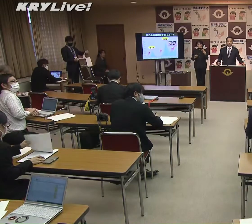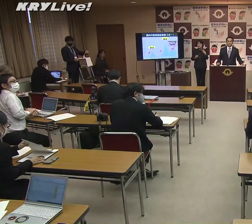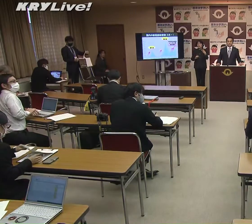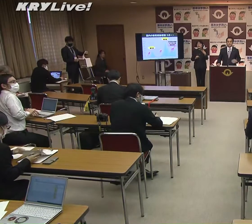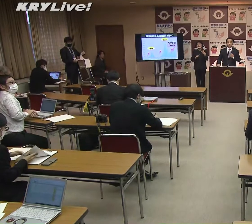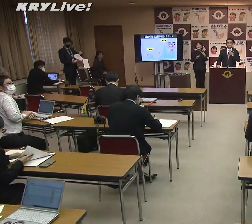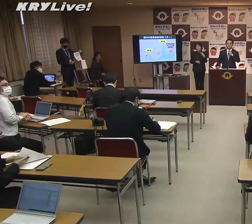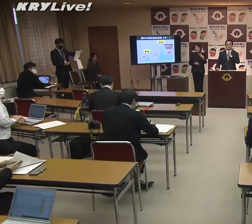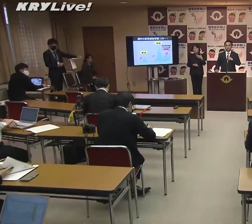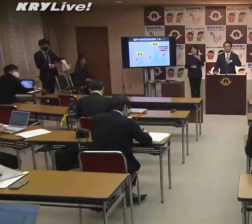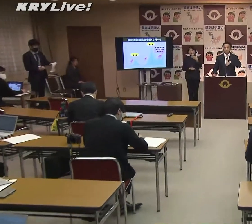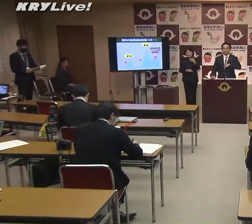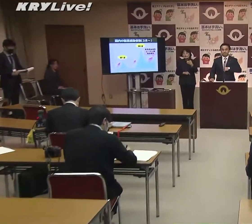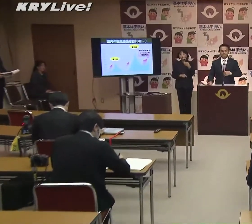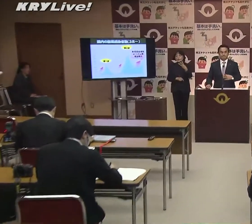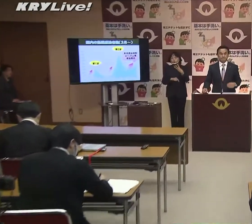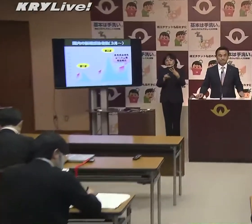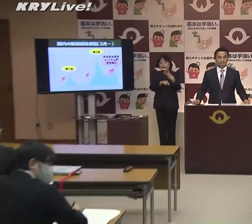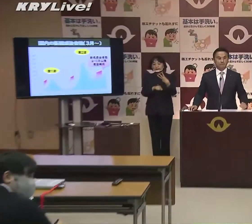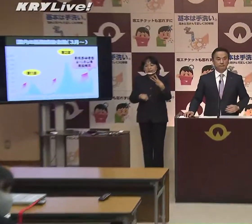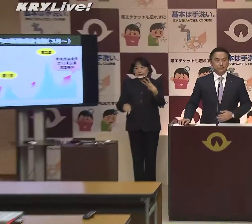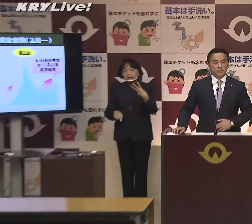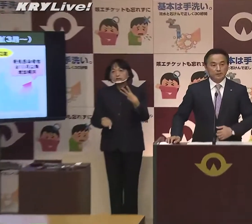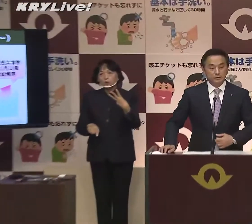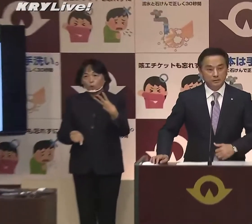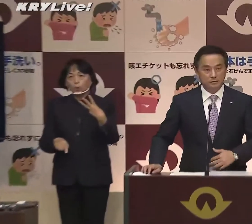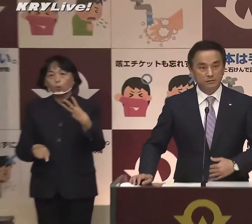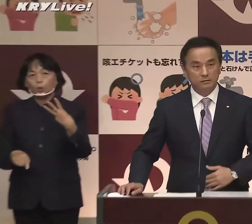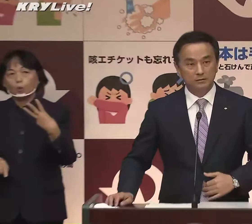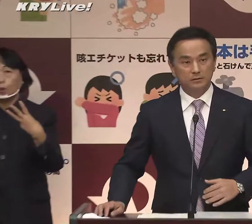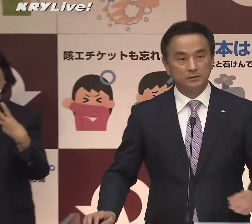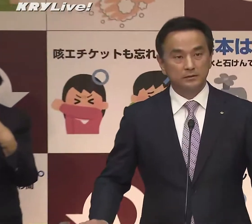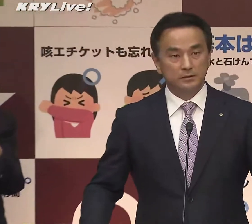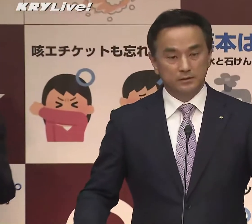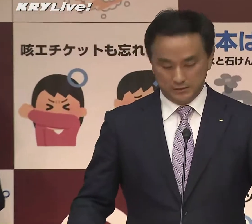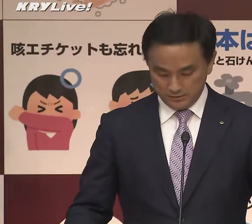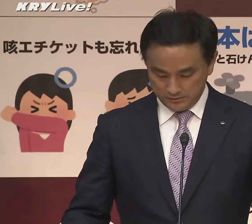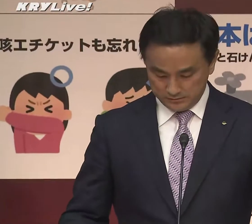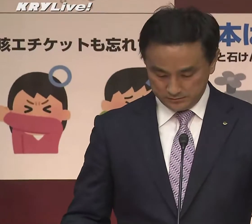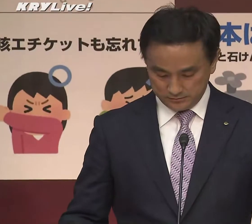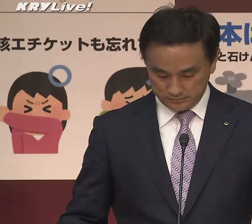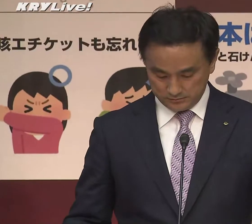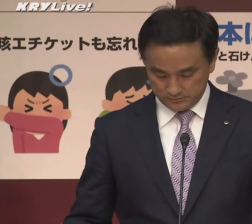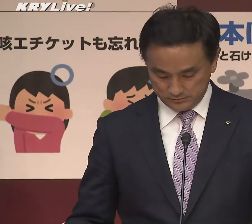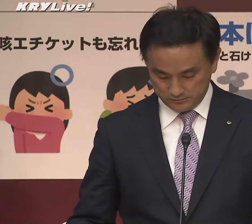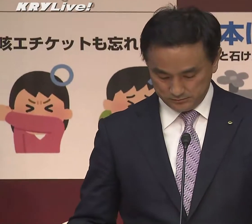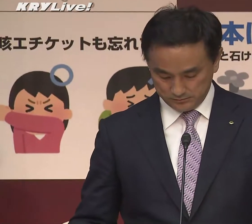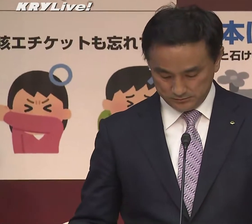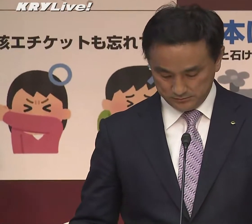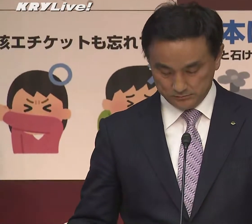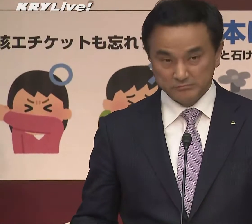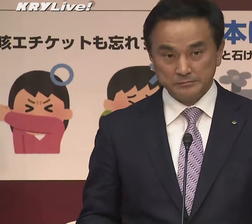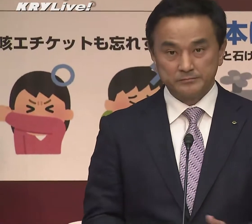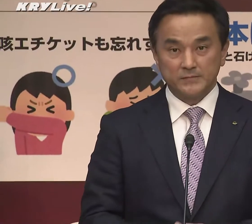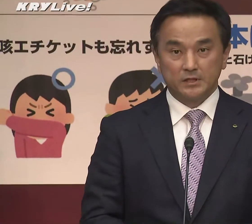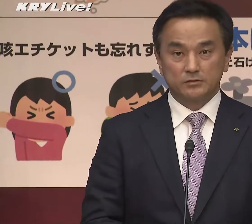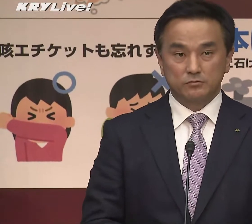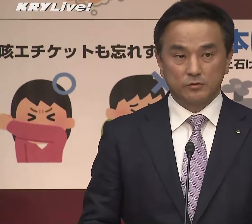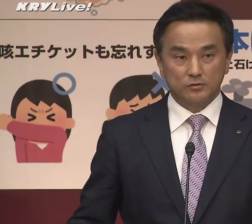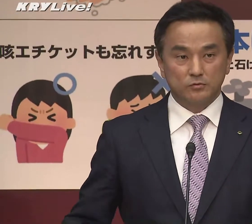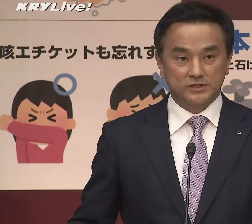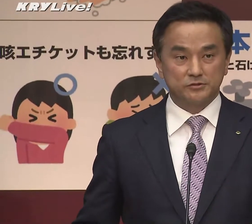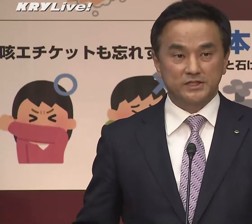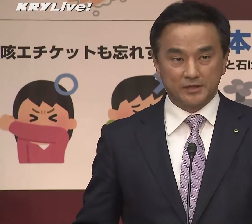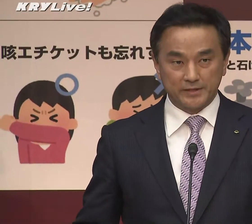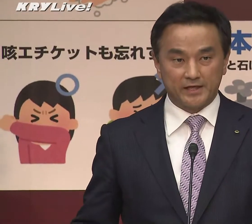この93人の方の内訳というんでしょうか、来客の方が何人、こう知人とか家族関係が何人、